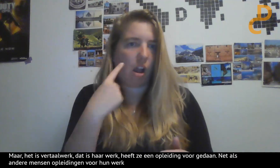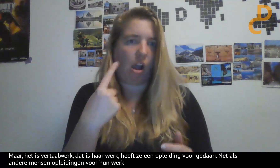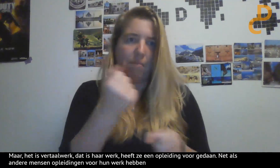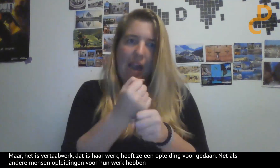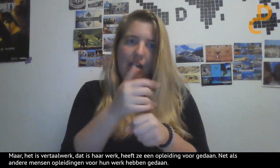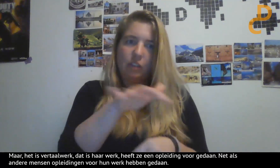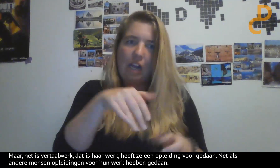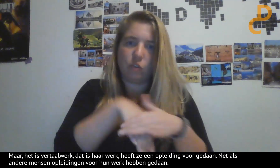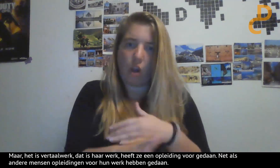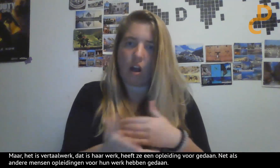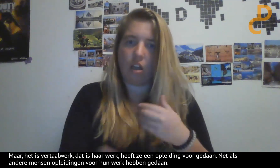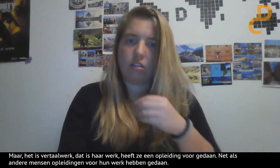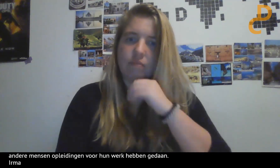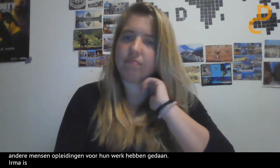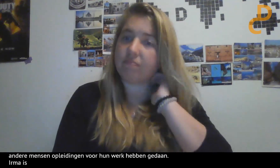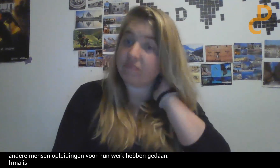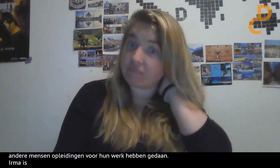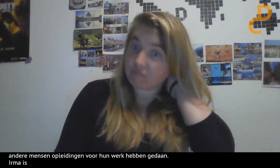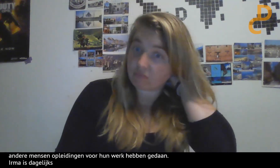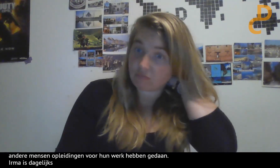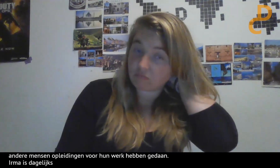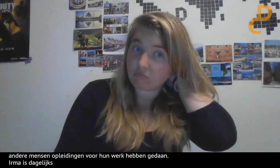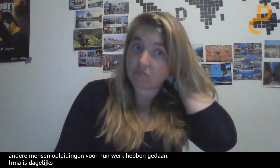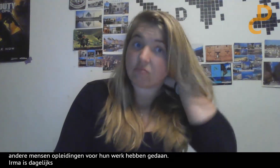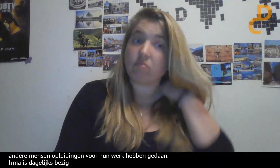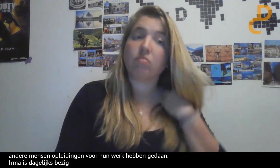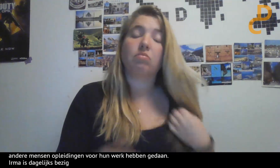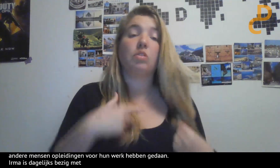Irma is dagelijks bezig met haar werk op die manier.